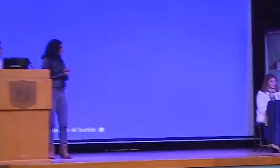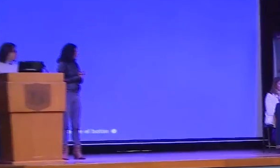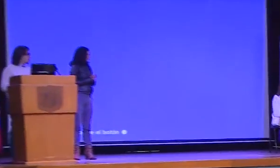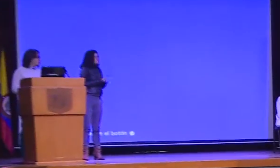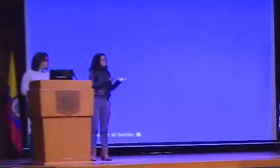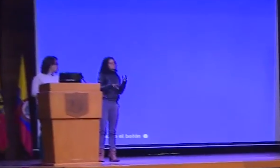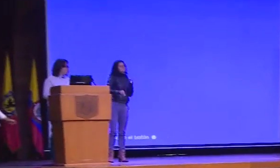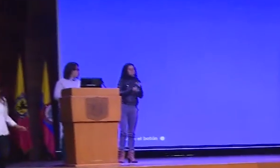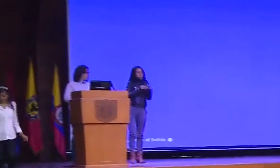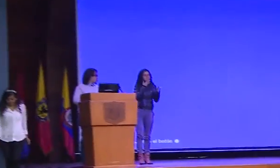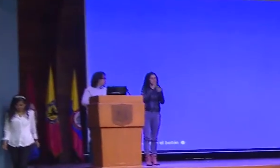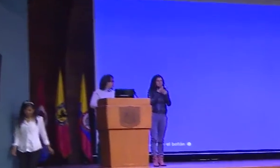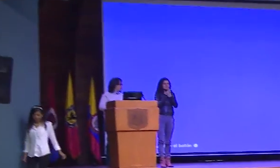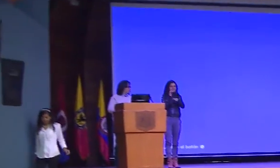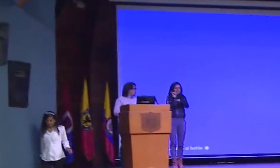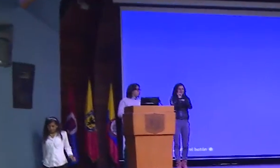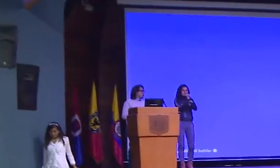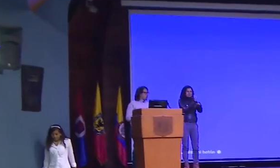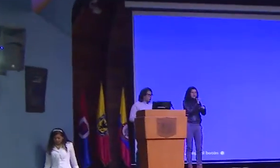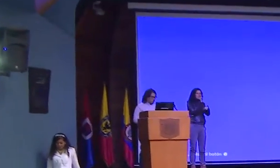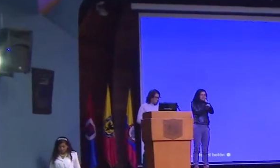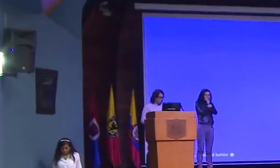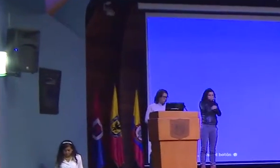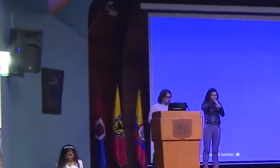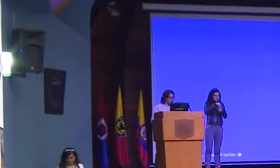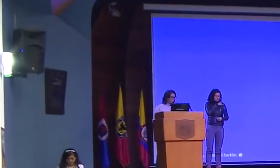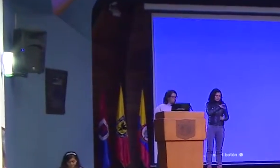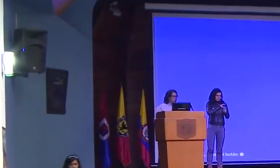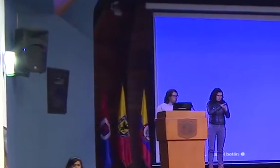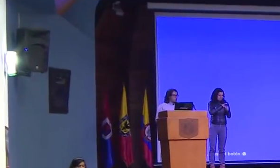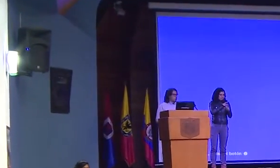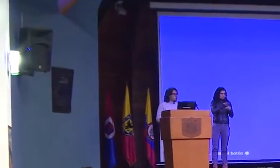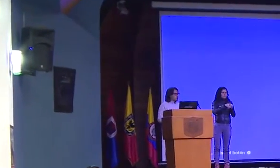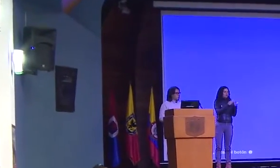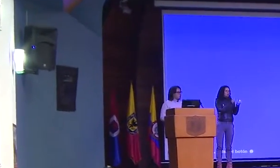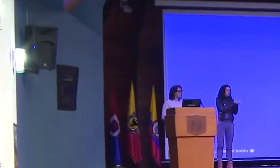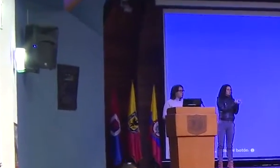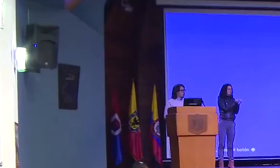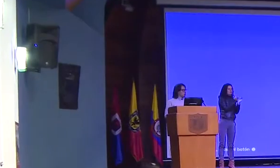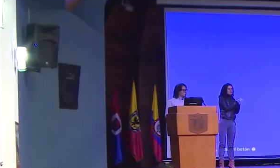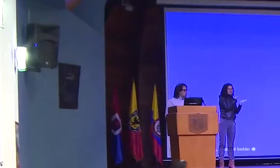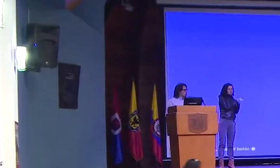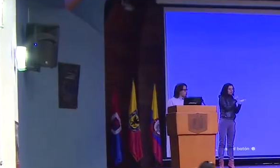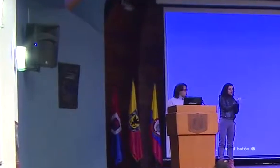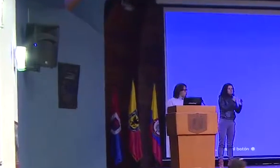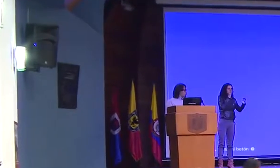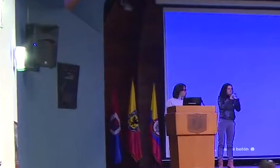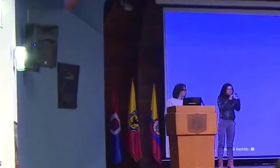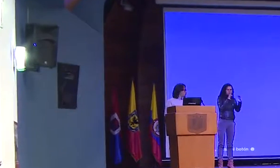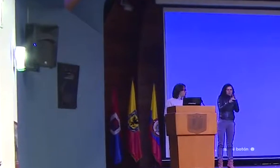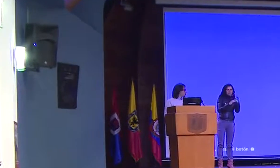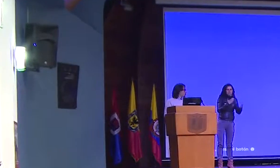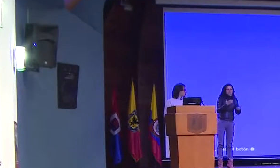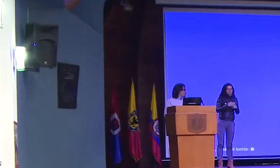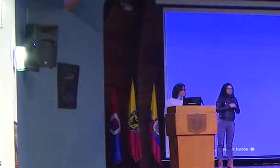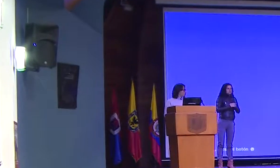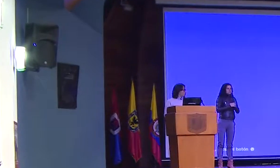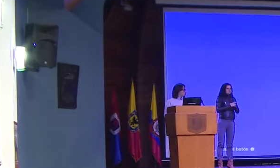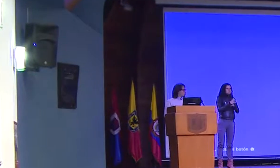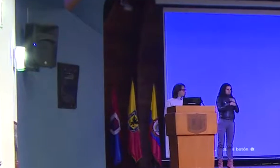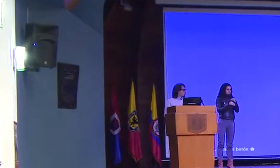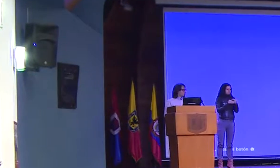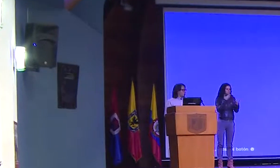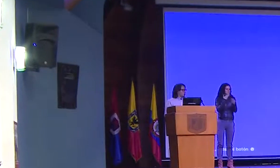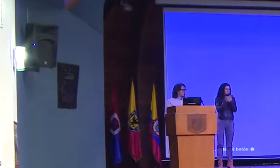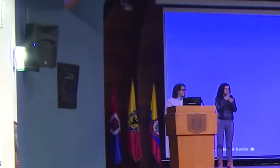Damos gracias a todas las entidades de la Universidad Pedagógica Nacional, Grupo Editorial, Comunicaciones. Damos